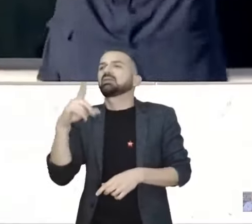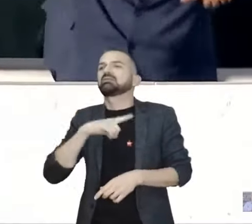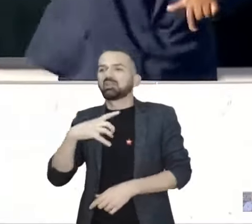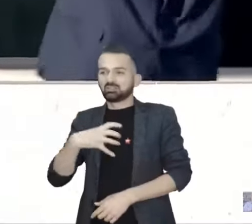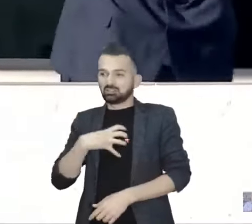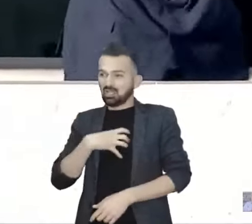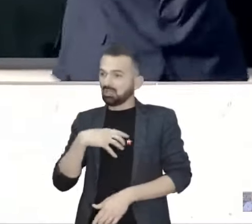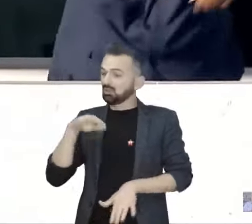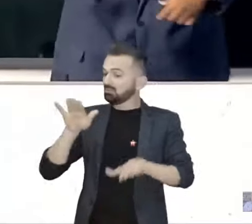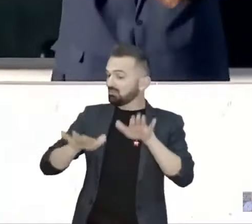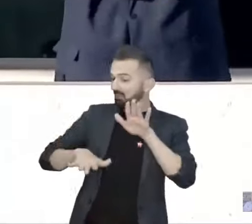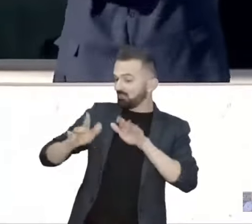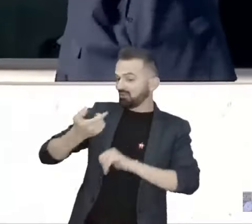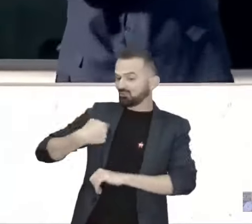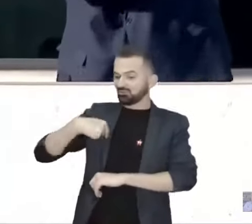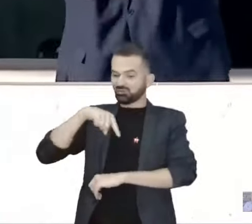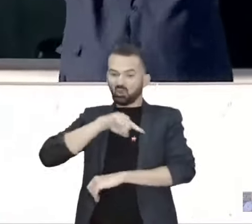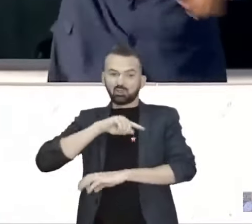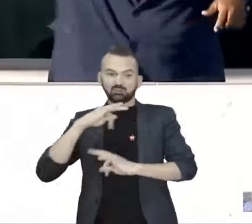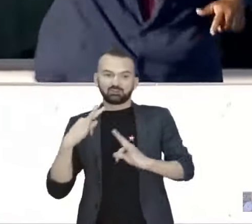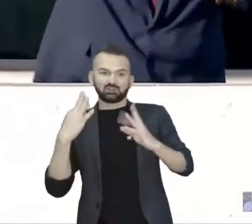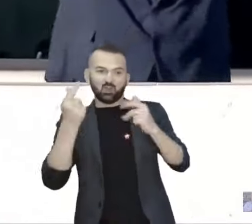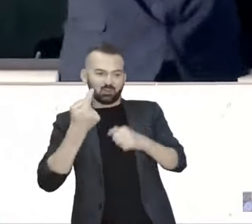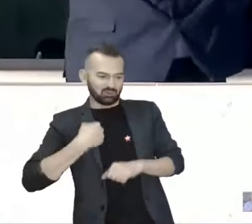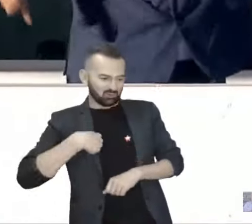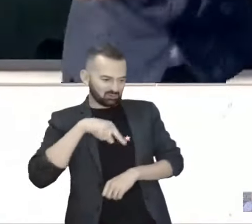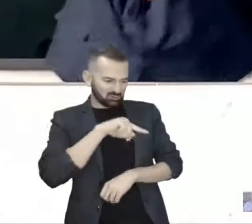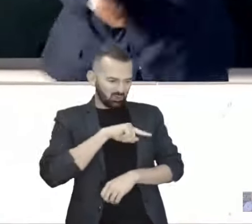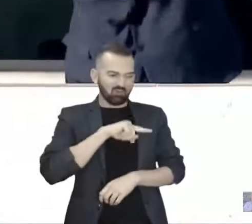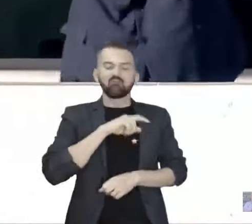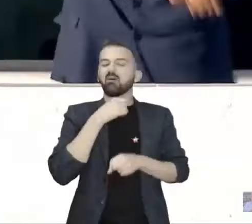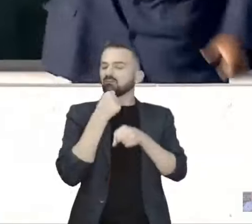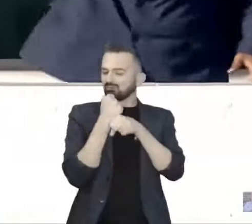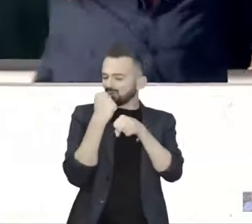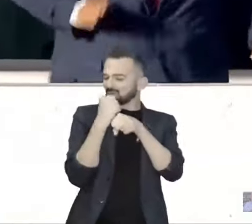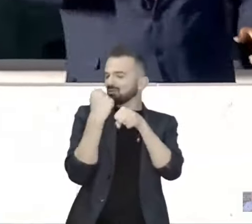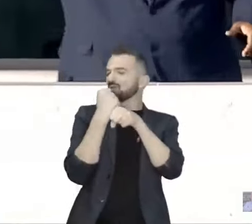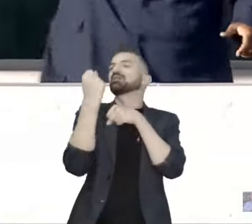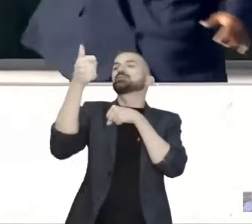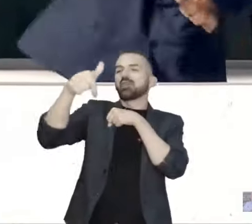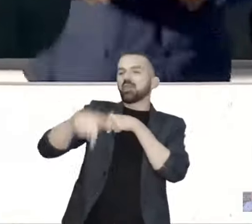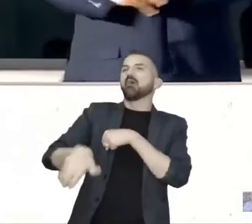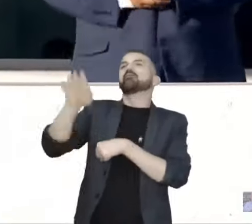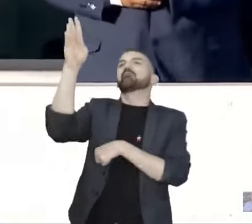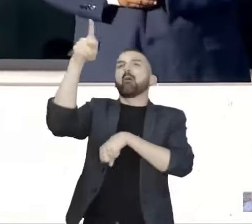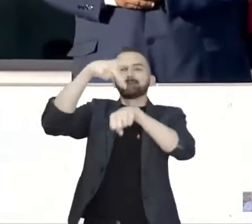de todos nós, e vamos reconstruir este país.